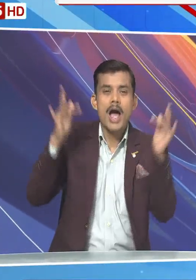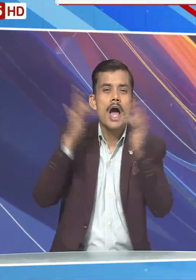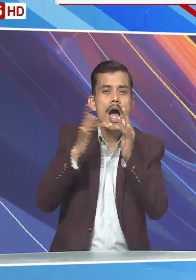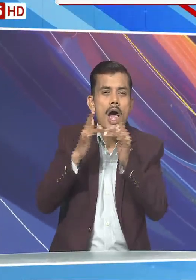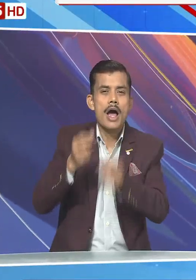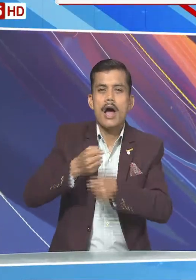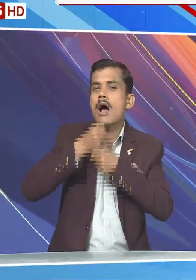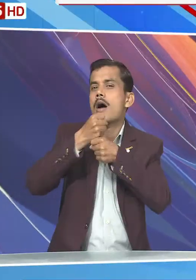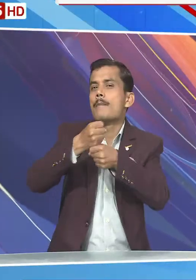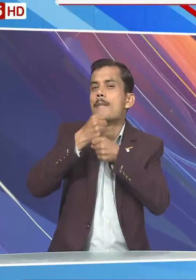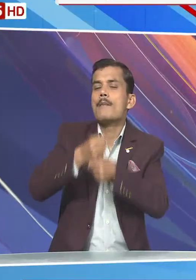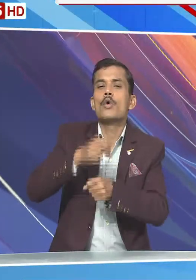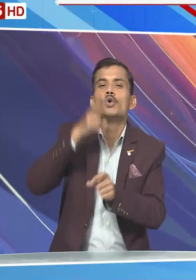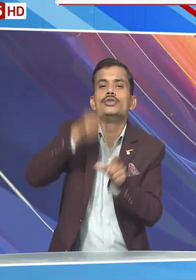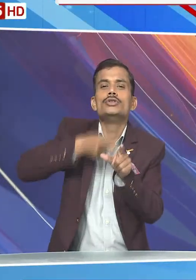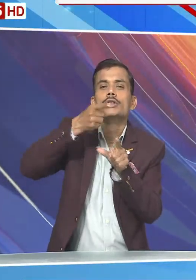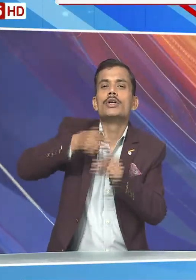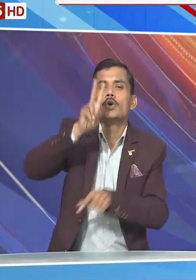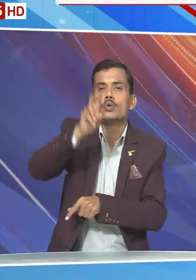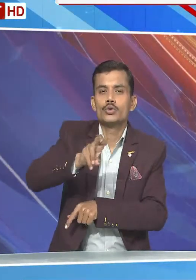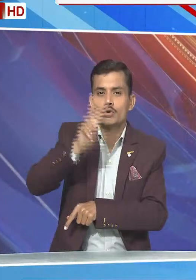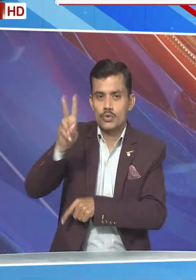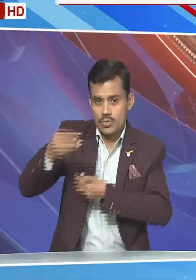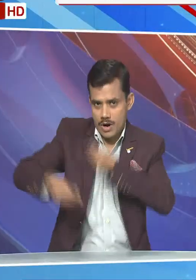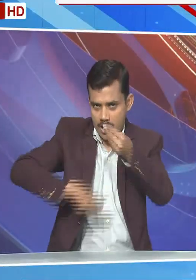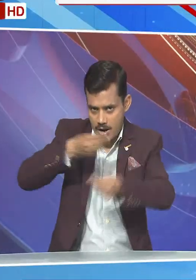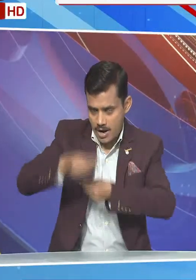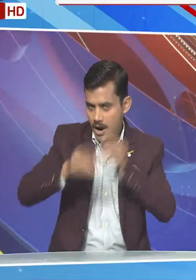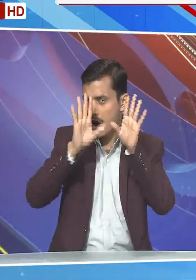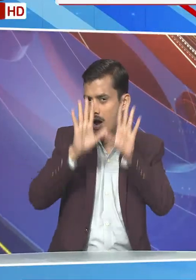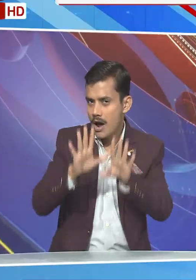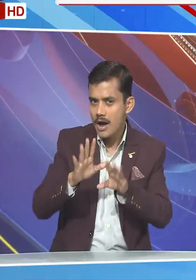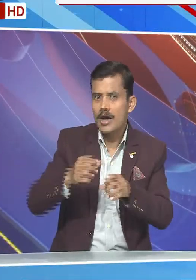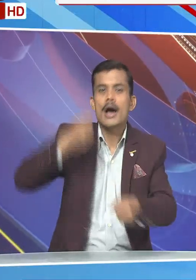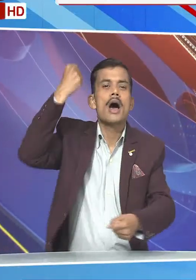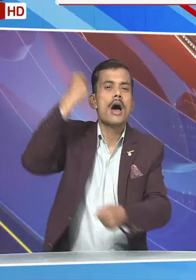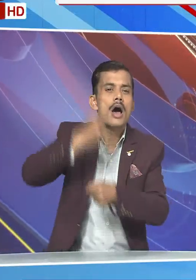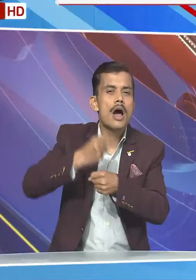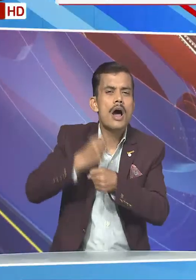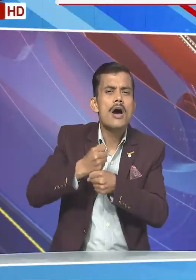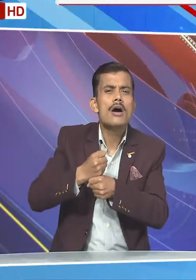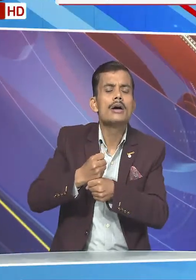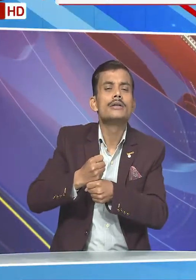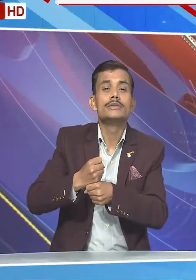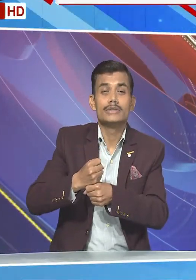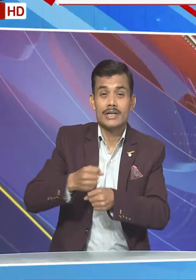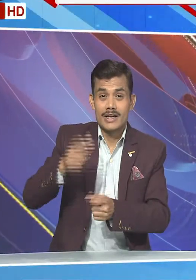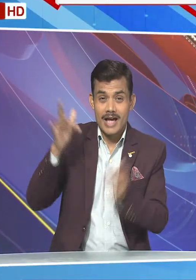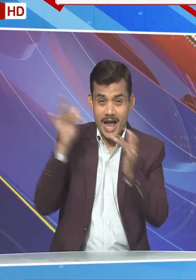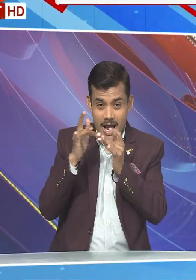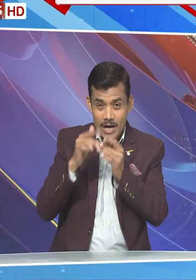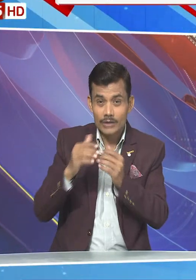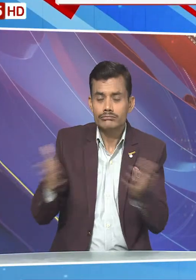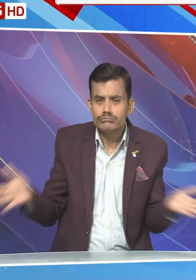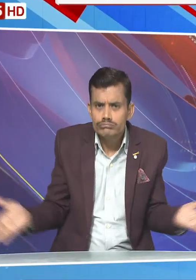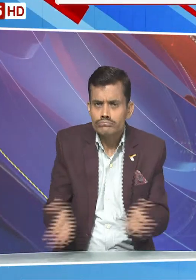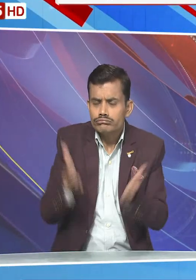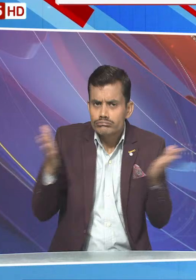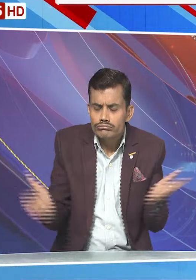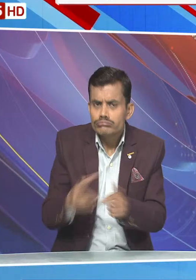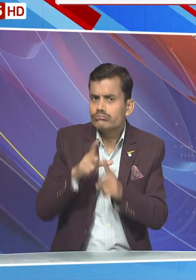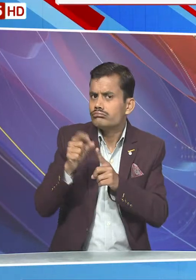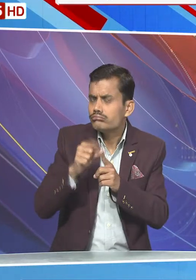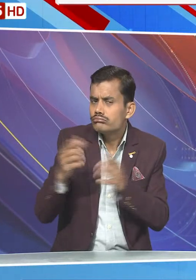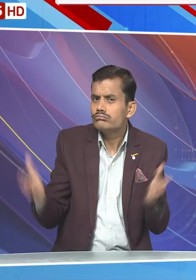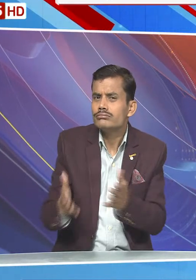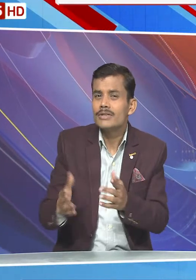इंडिया पुरस्कार 2022 प्रदान करेंगी। सरकार ने डिजिटल रूप से सशक्त समाज और ज्ञान